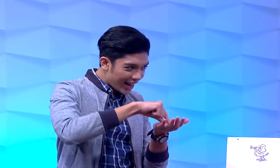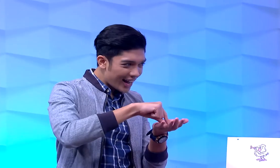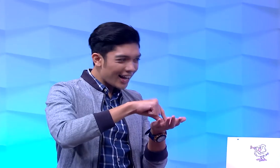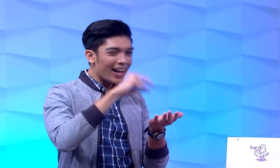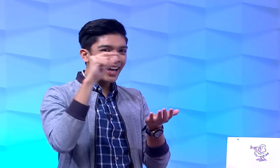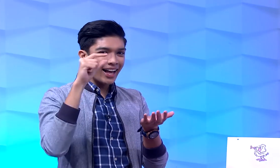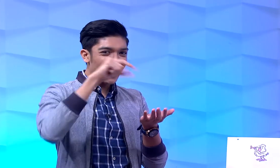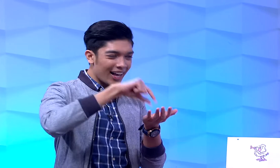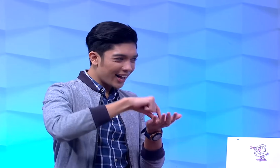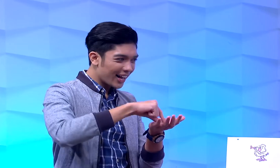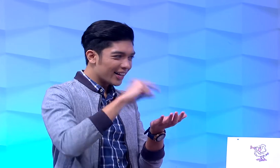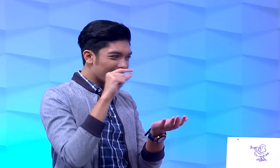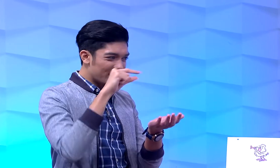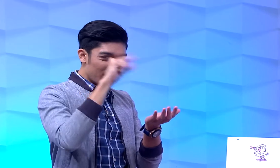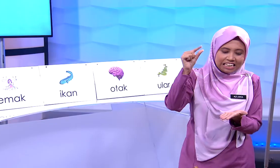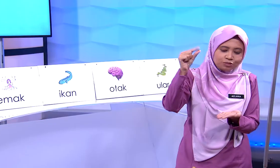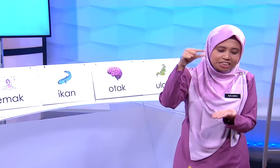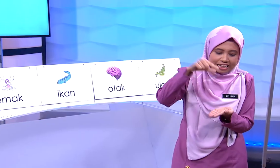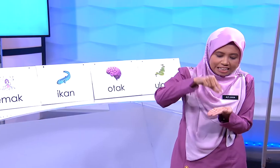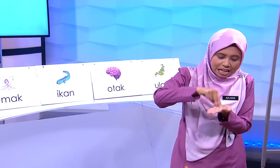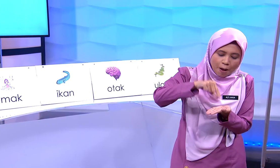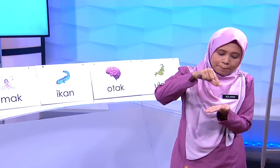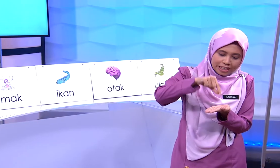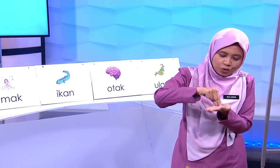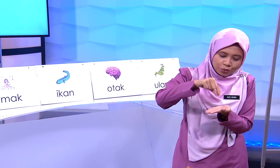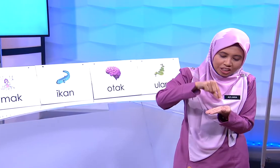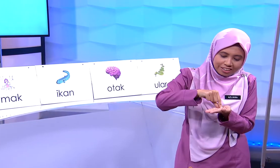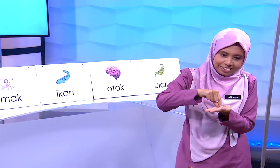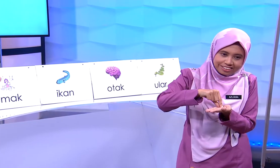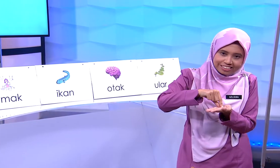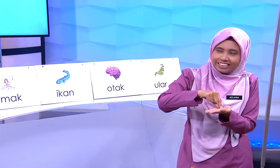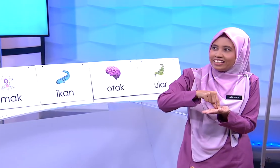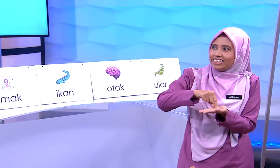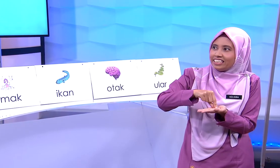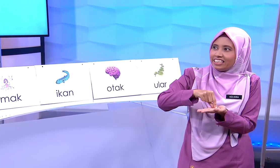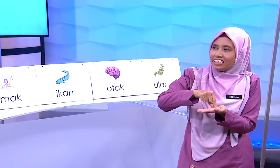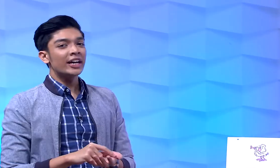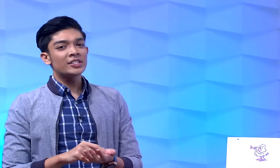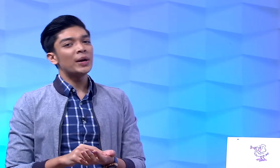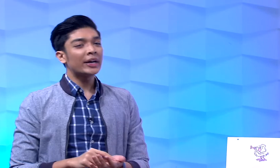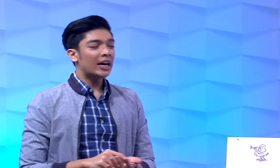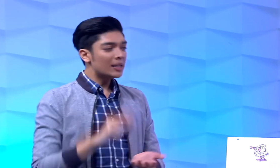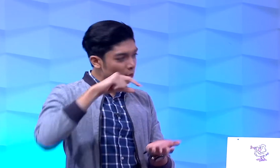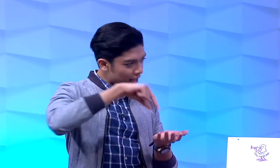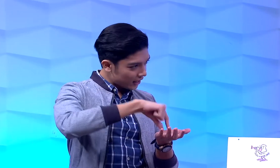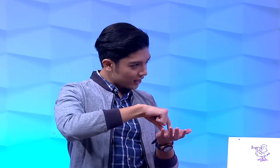ah dua jadi ya gitu Negeri batu sekali ibu-ibu ayam goreng